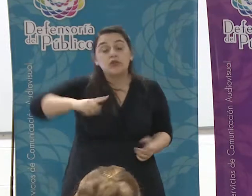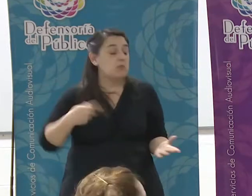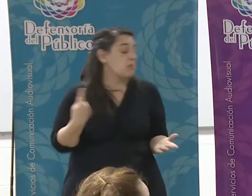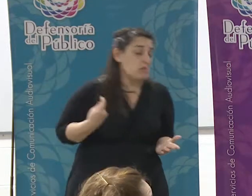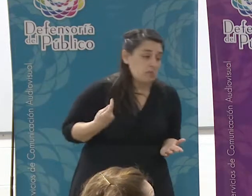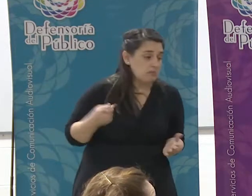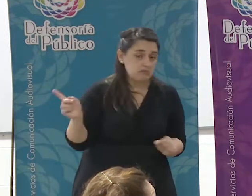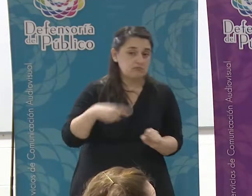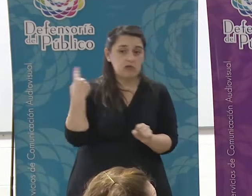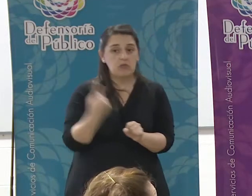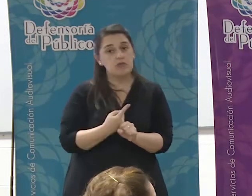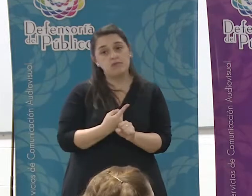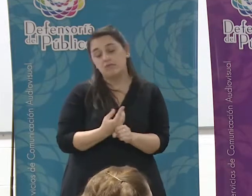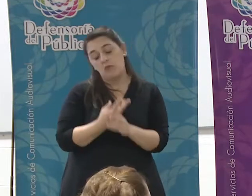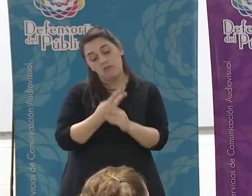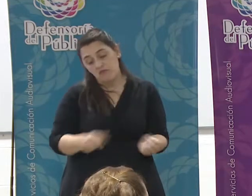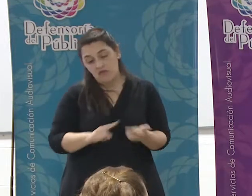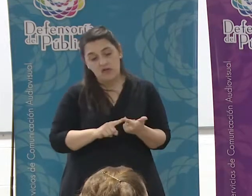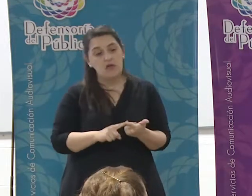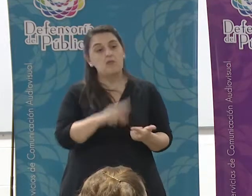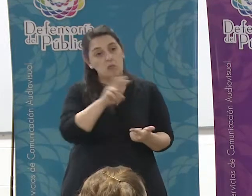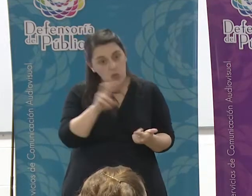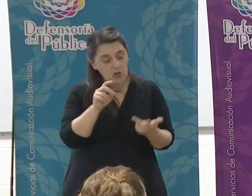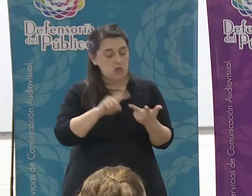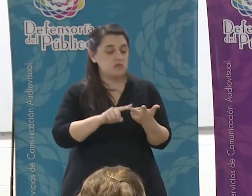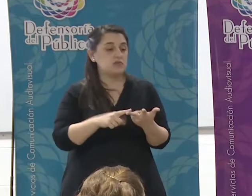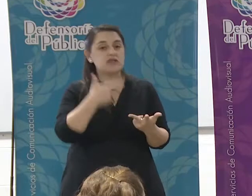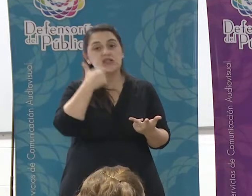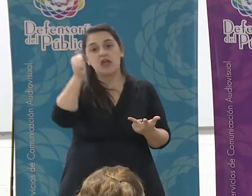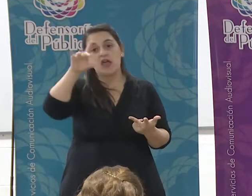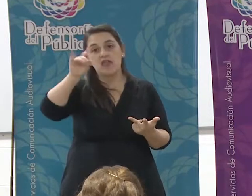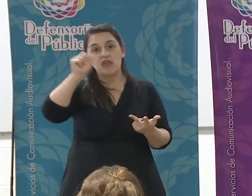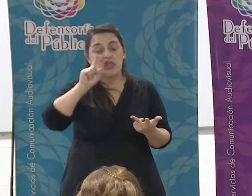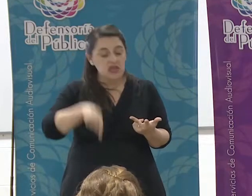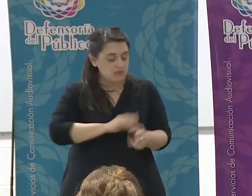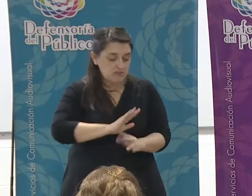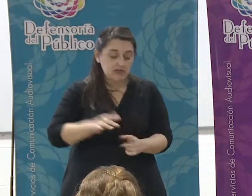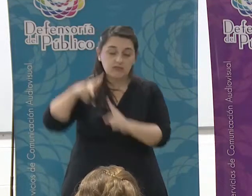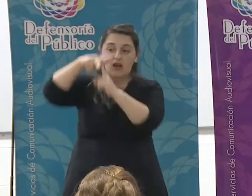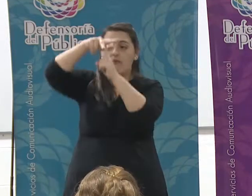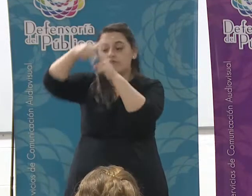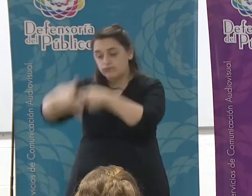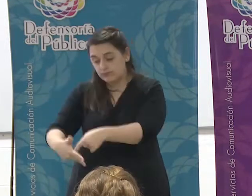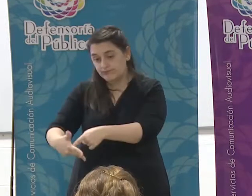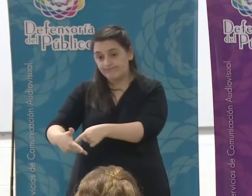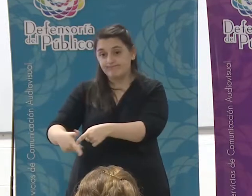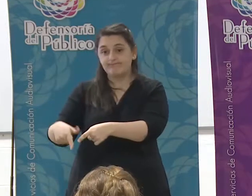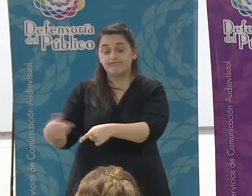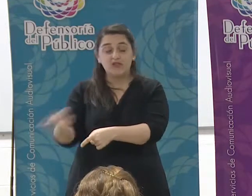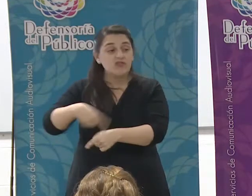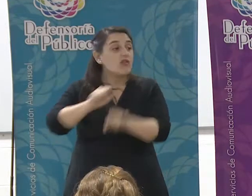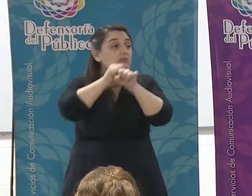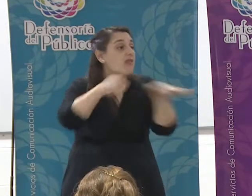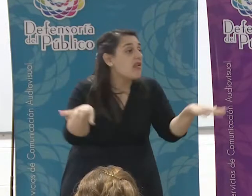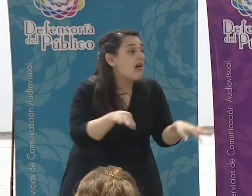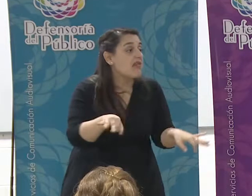dar de monotributo, SADAIC, y bajar la antena. Dejamos de transmitir porque no encontramos respuesta. Hicimos